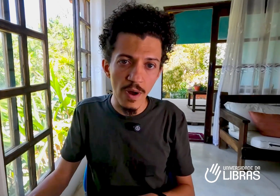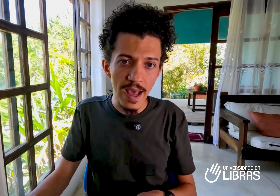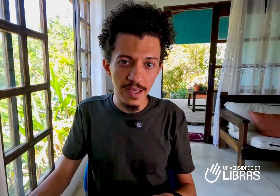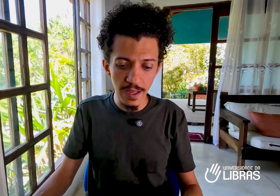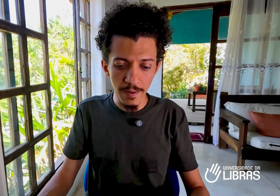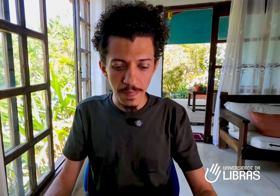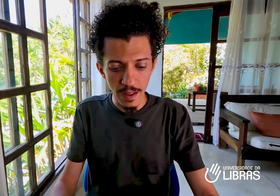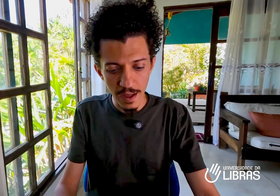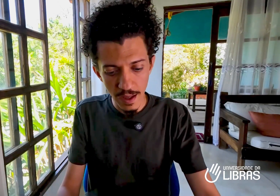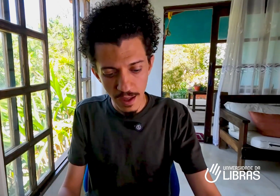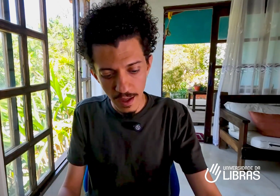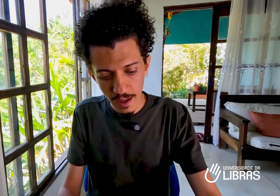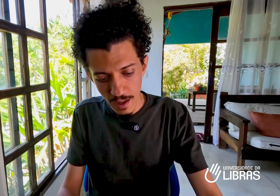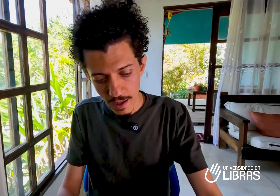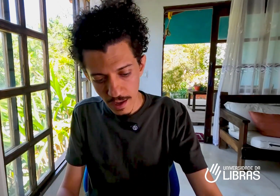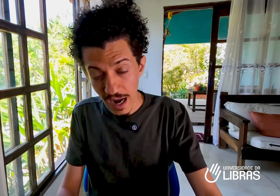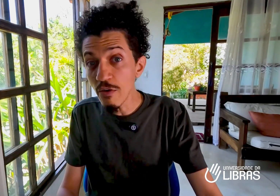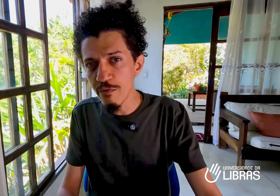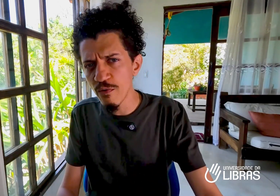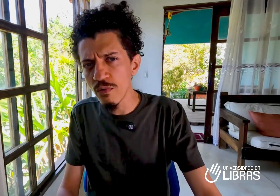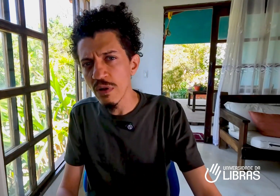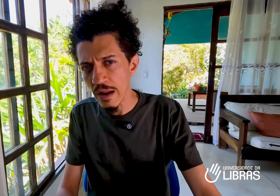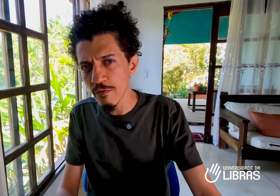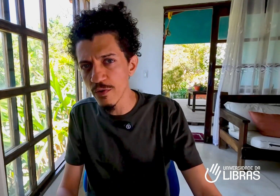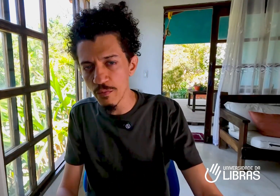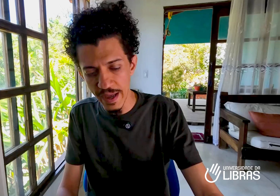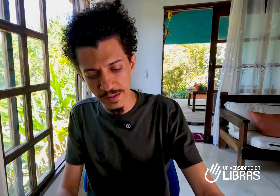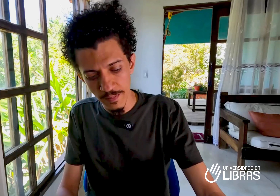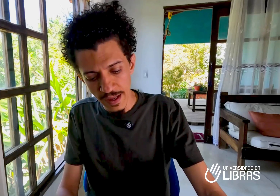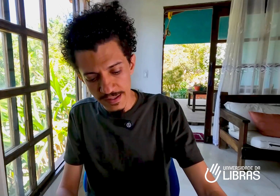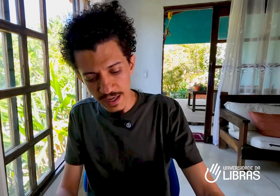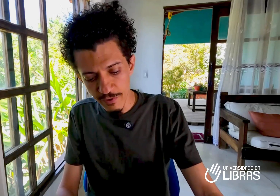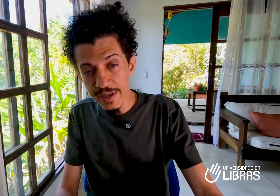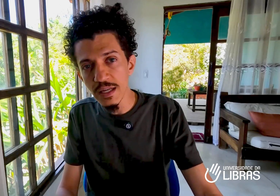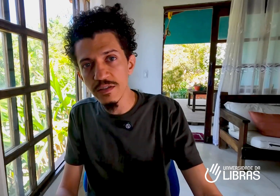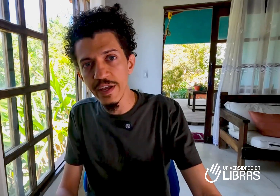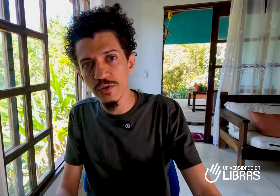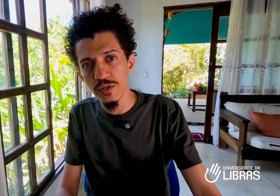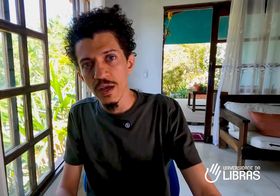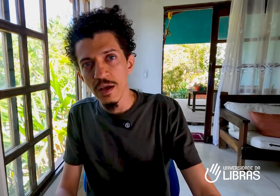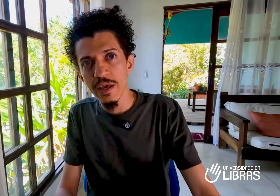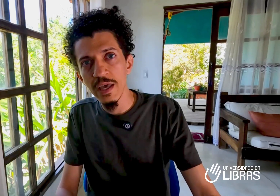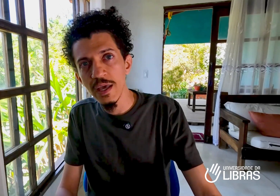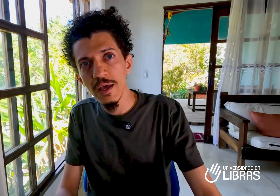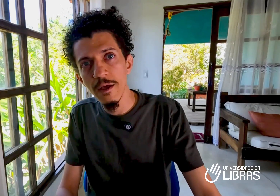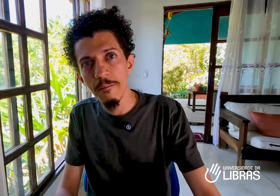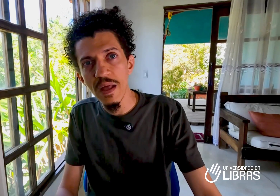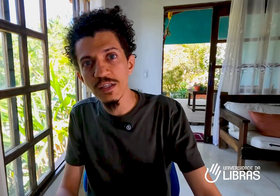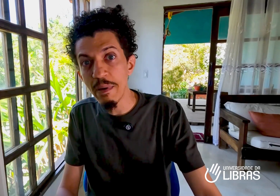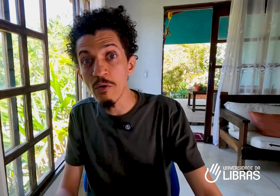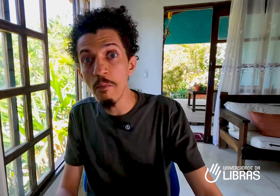é que lá no fundo mesmo, já viu aqueles vídeos que eles pegam um